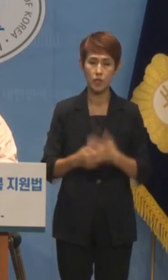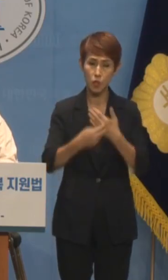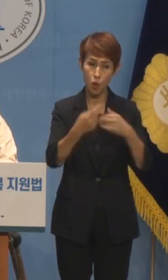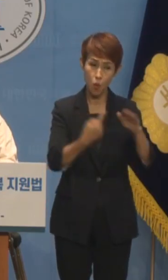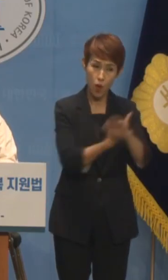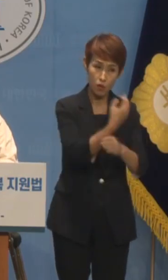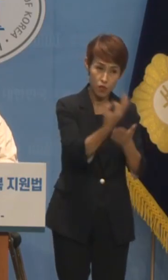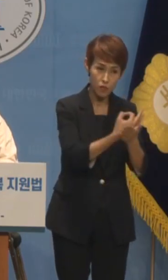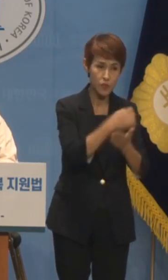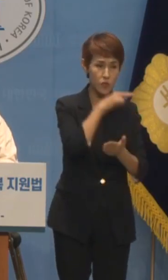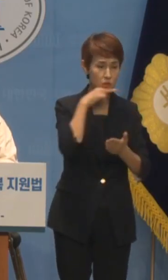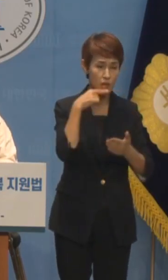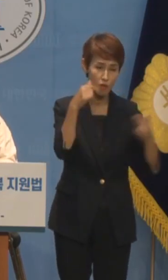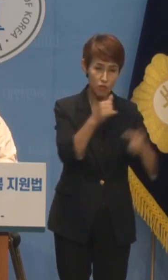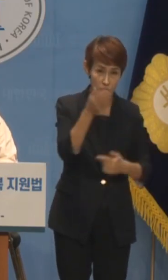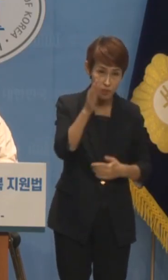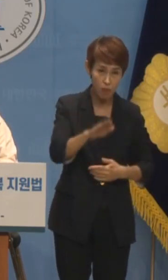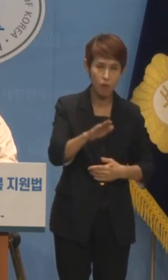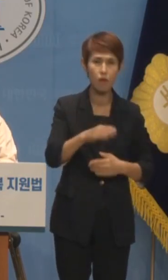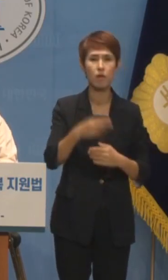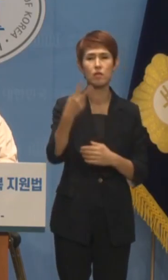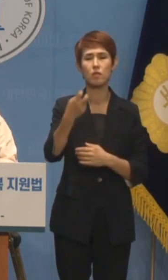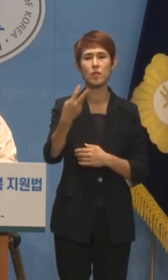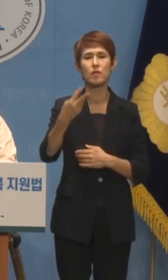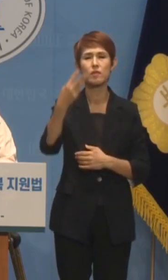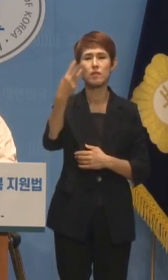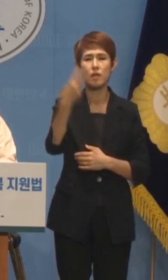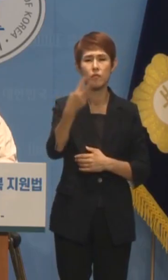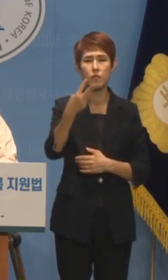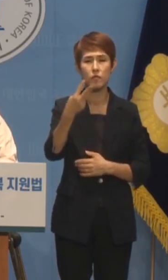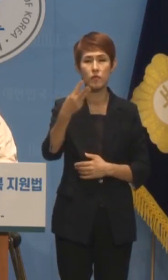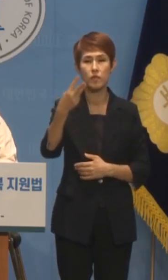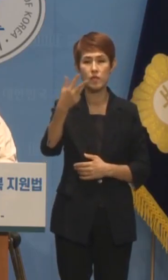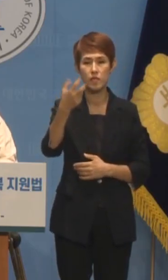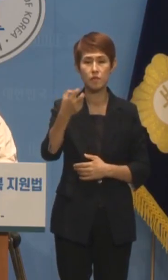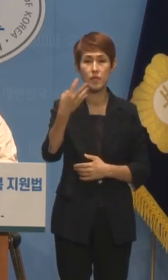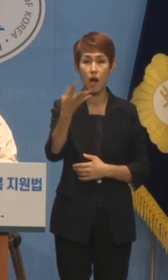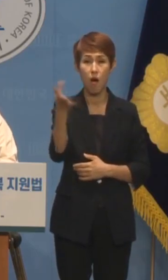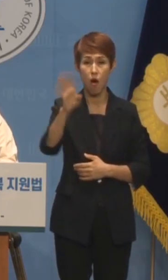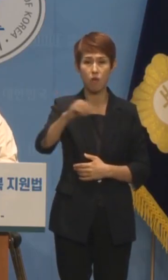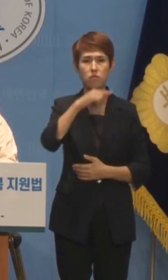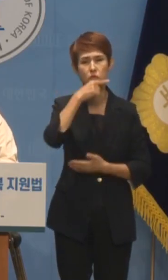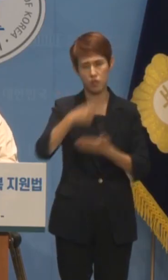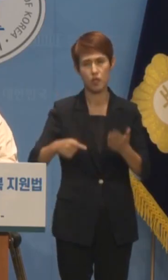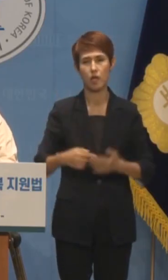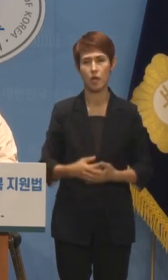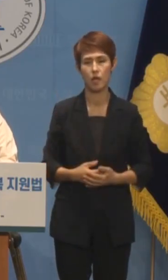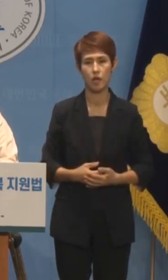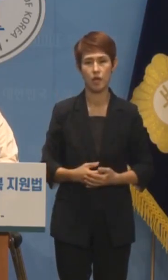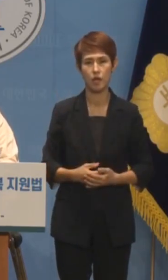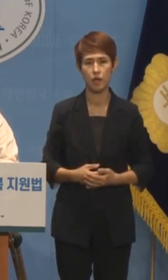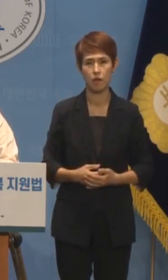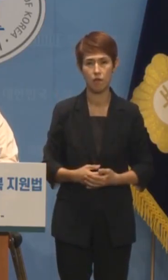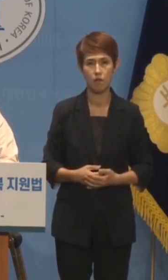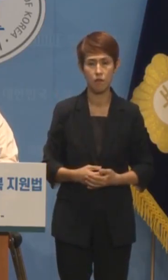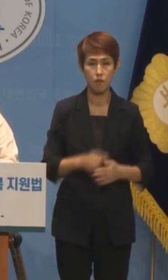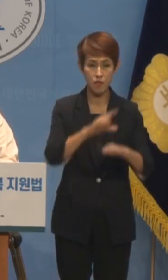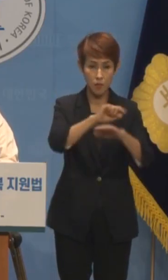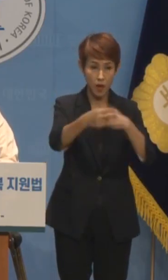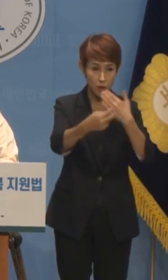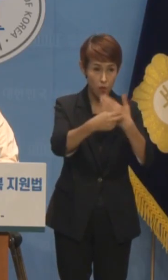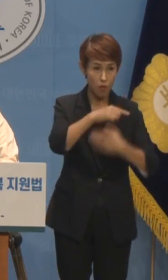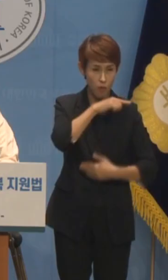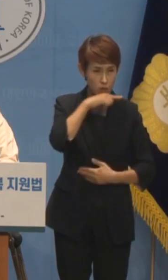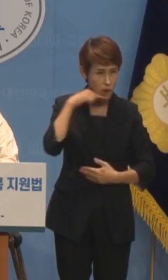해 적자만 3,074억 원입니다. 지방의료원의 이 착한 적자는 계속 누적되고